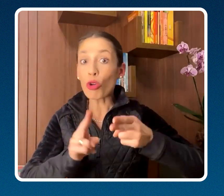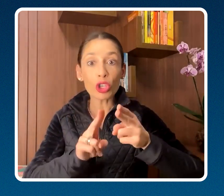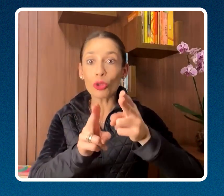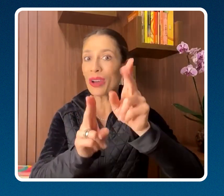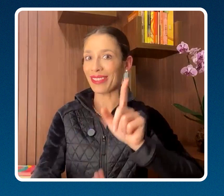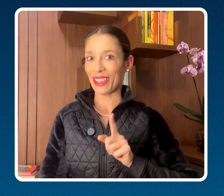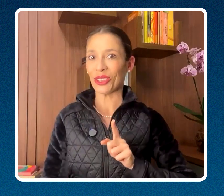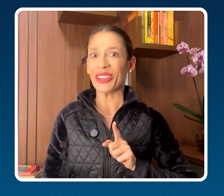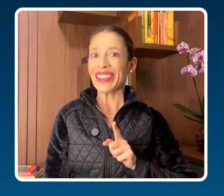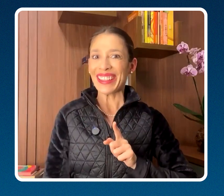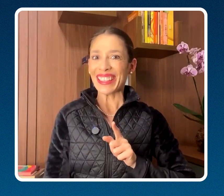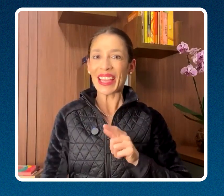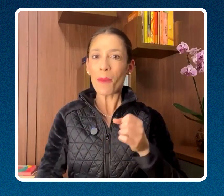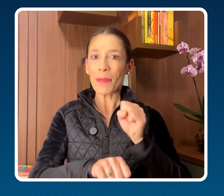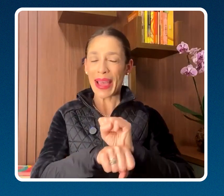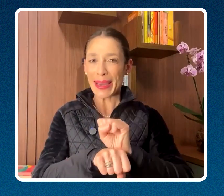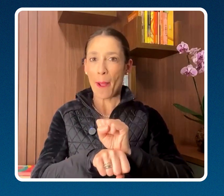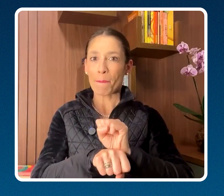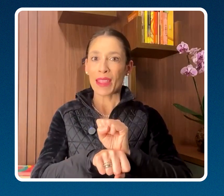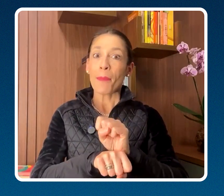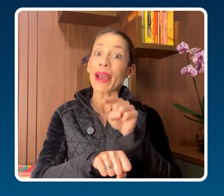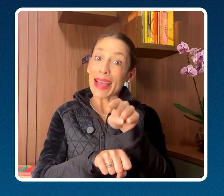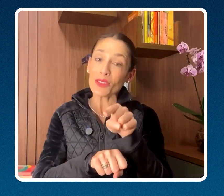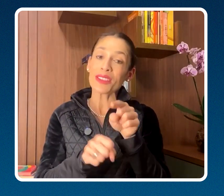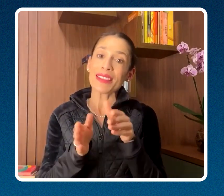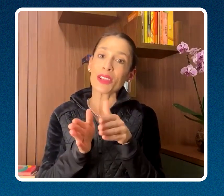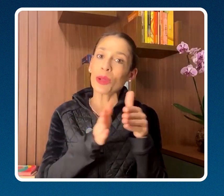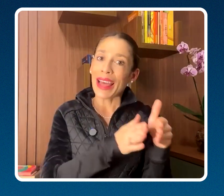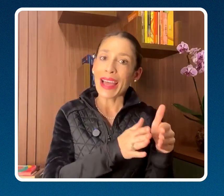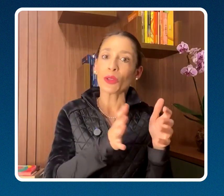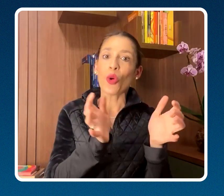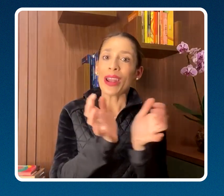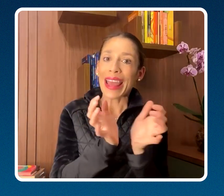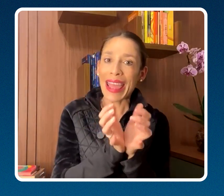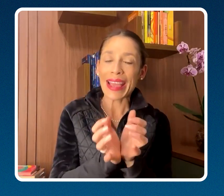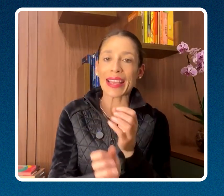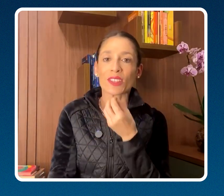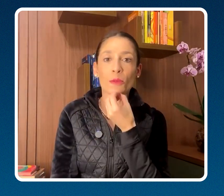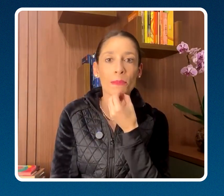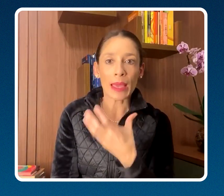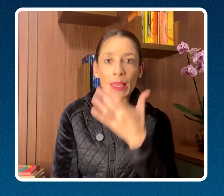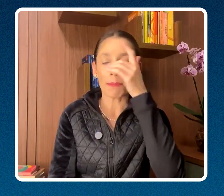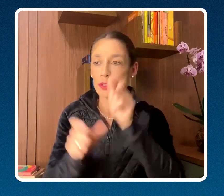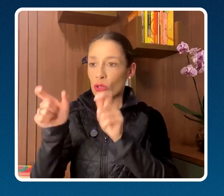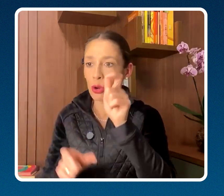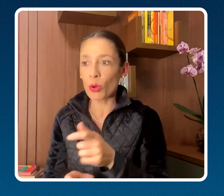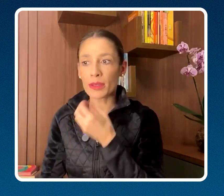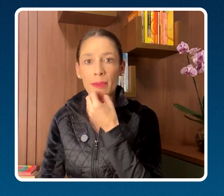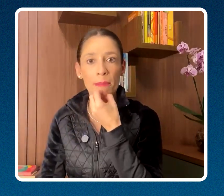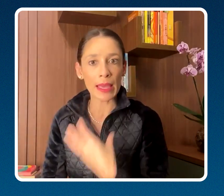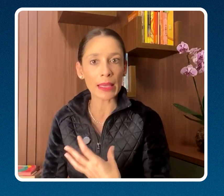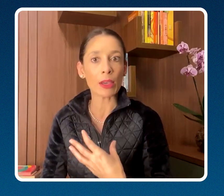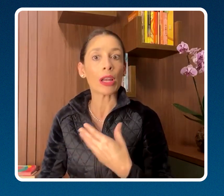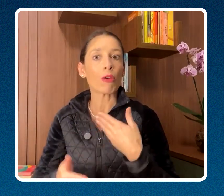e continua tendo, né? Não para. Mas você ter do lado colegas de bem, pessoas